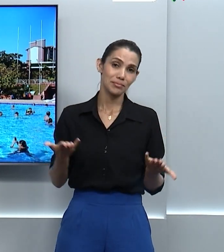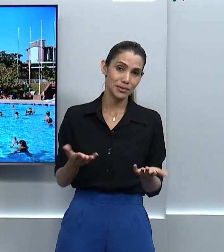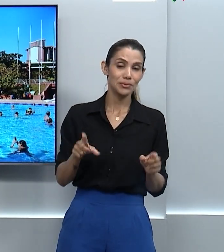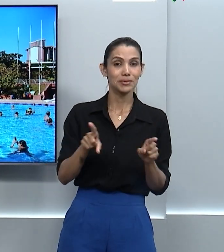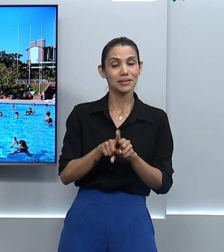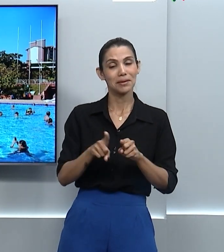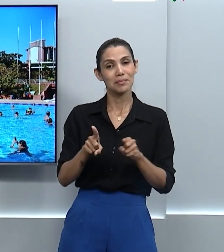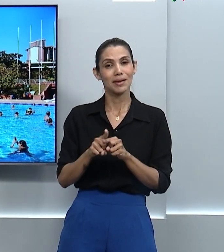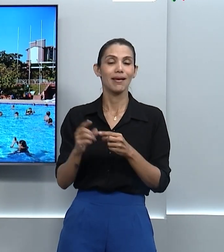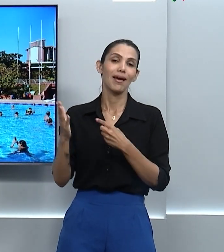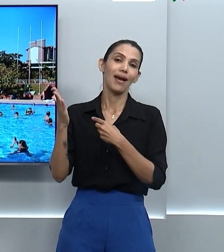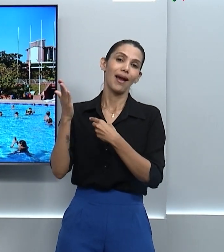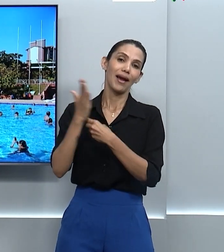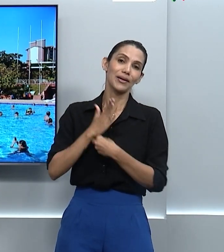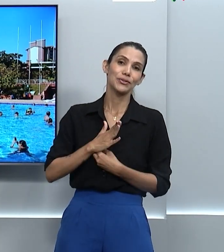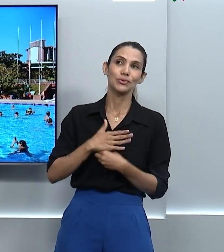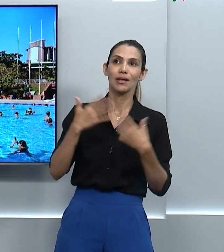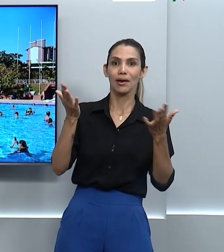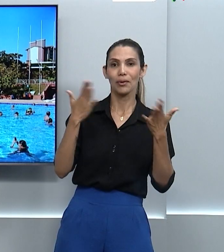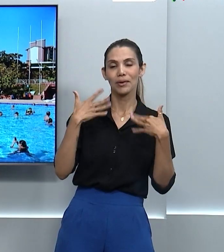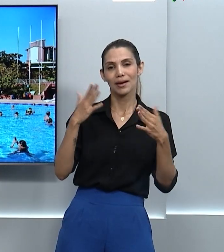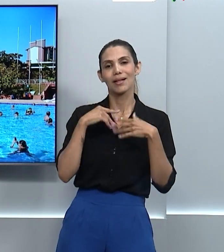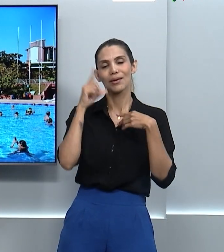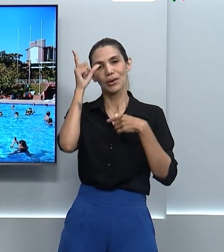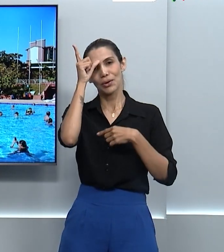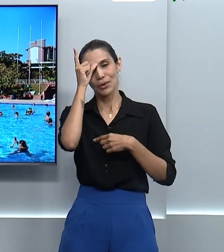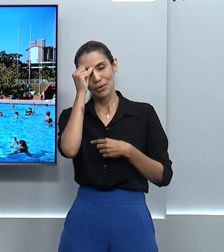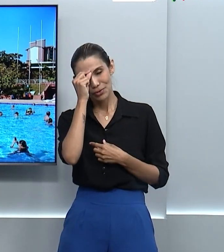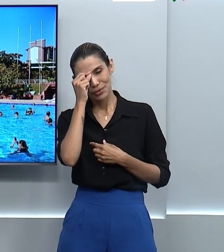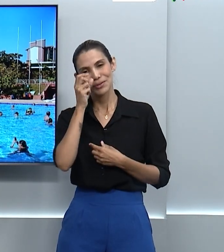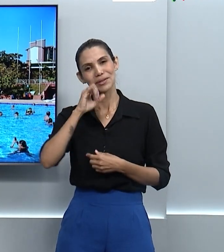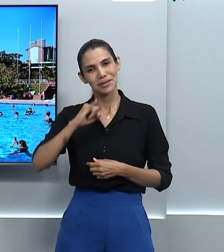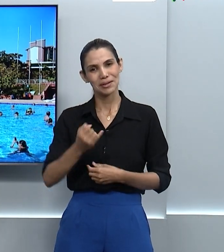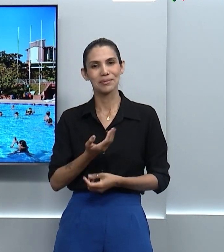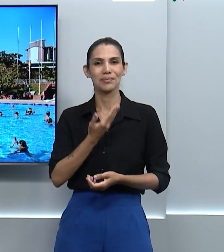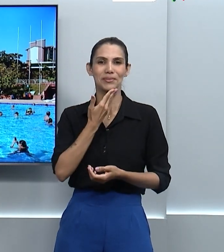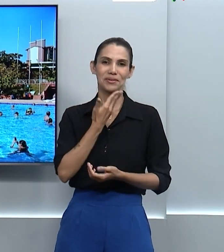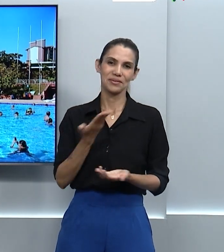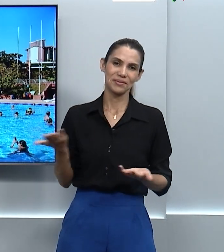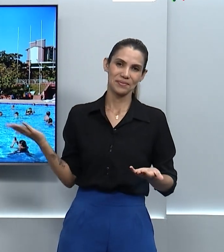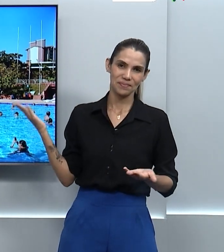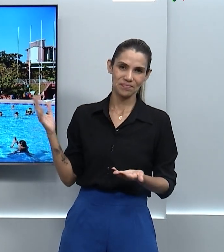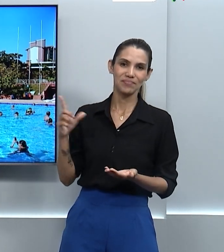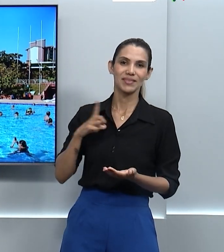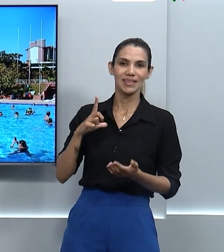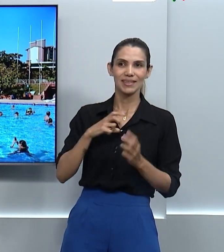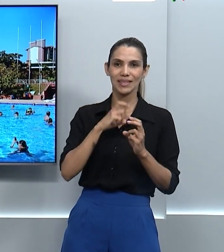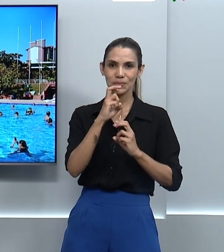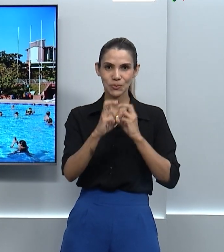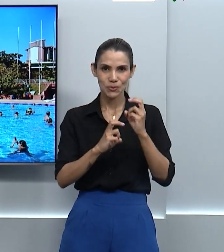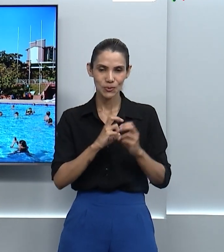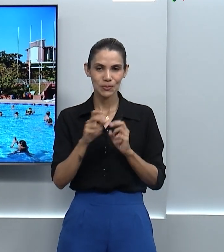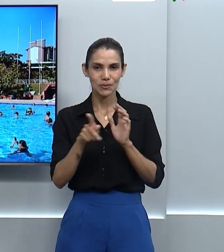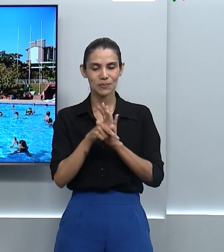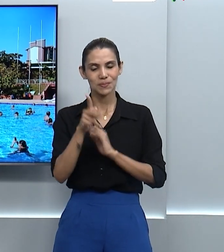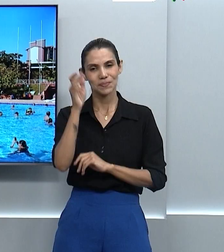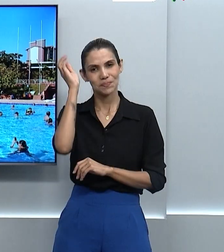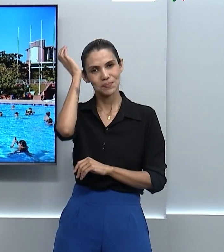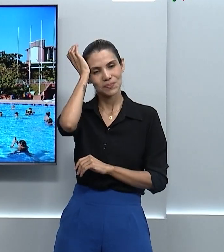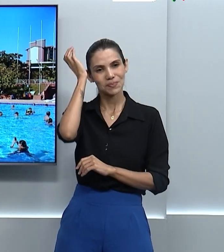né, dentro de casa, aproveitar a água. É só conferir então algum dos parques, né, dos clubes do SESC.